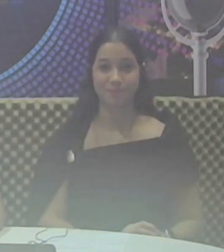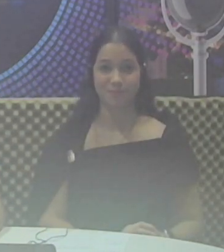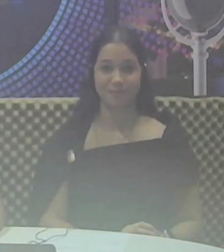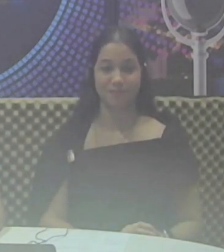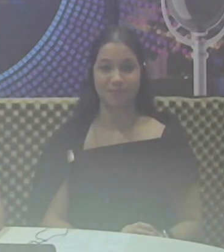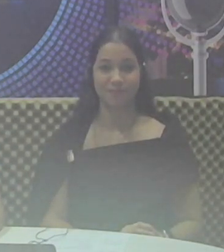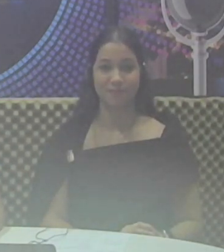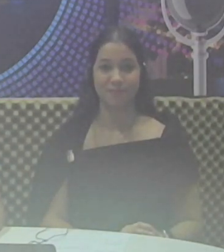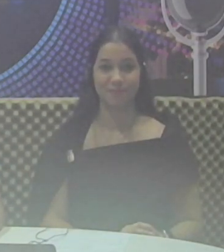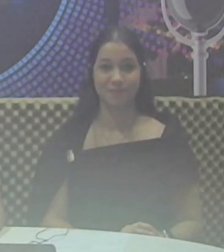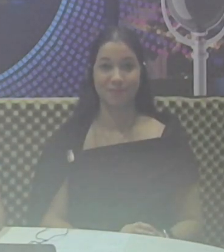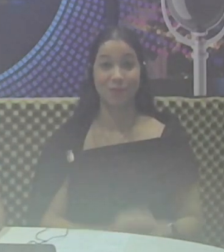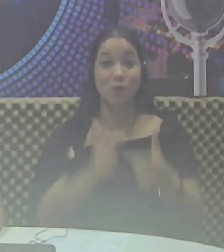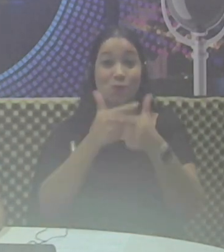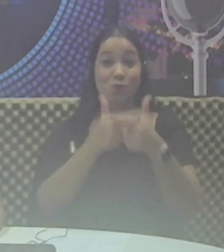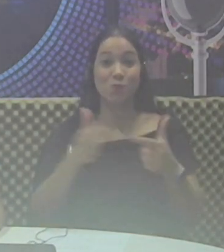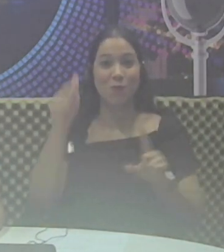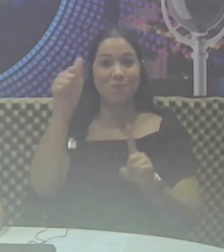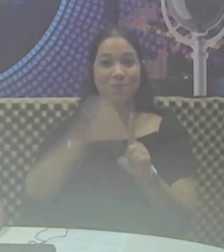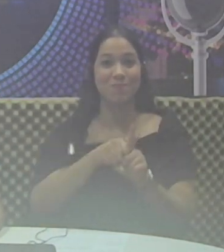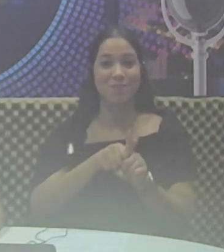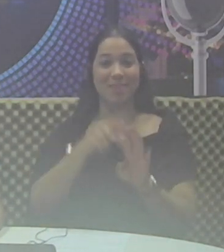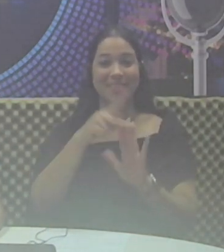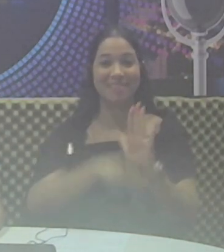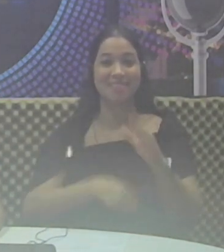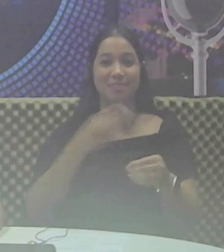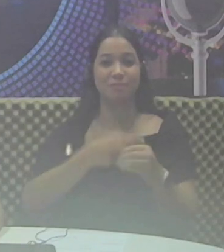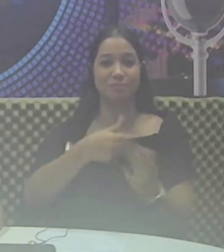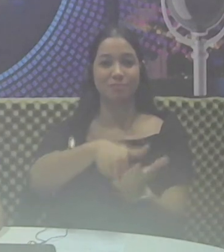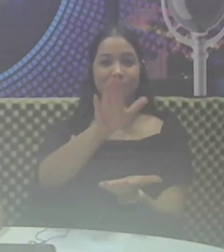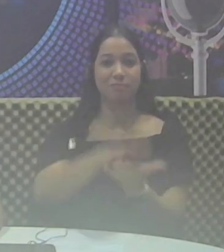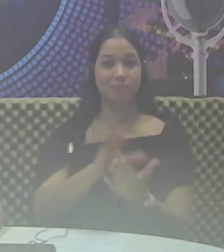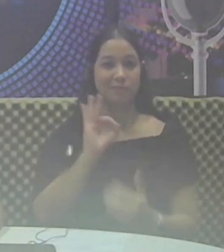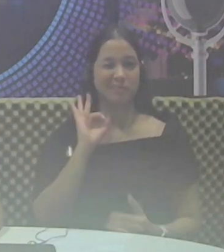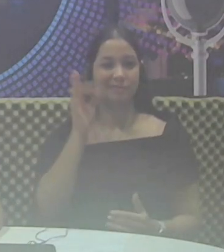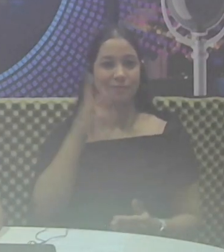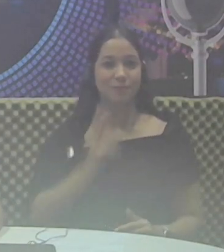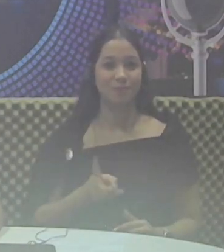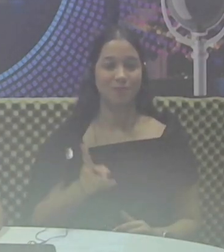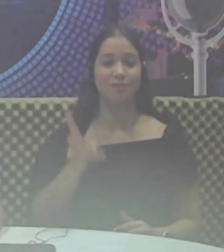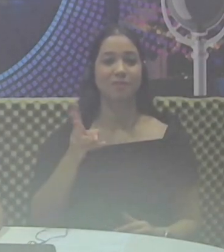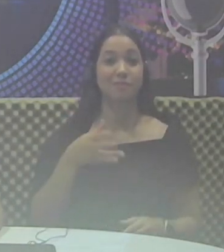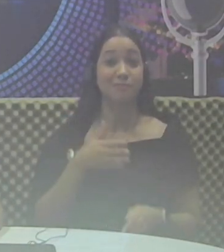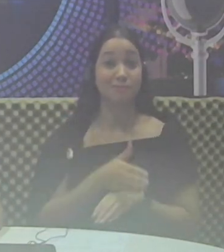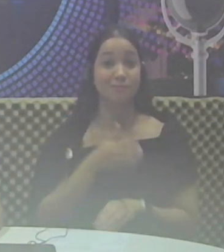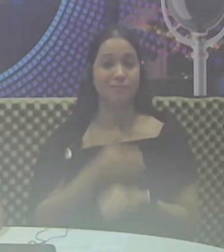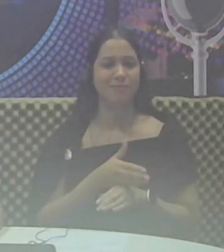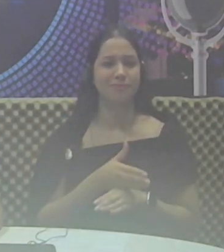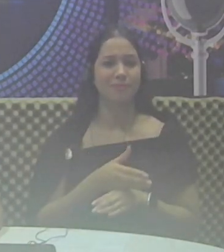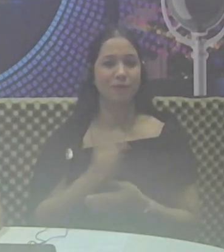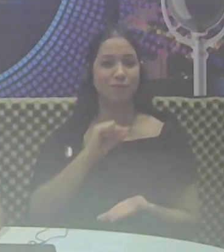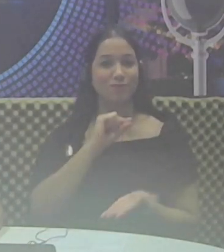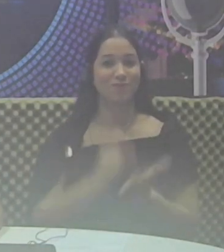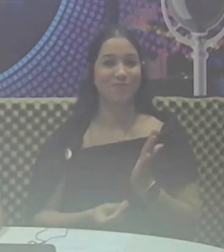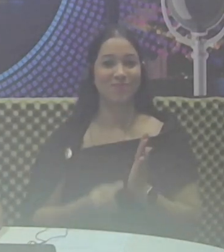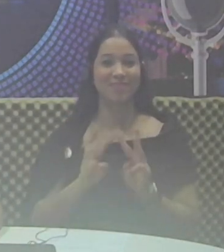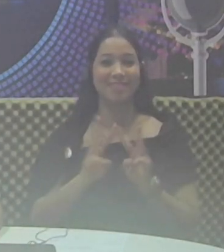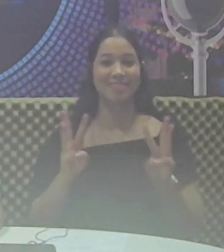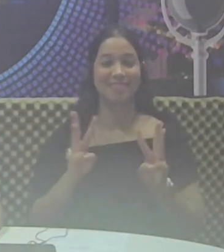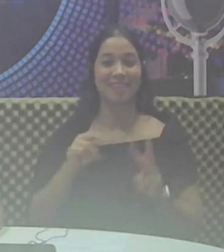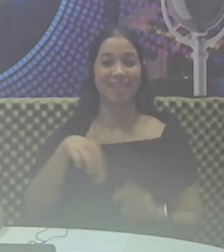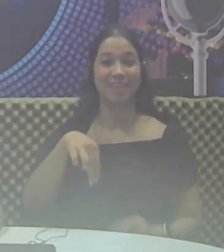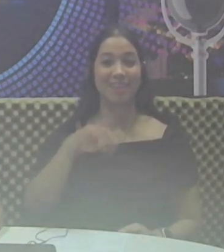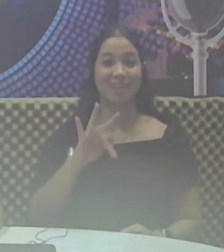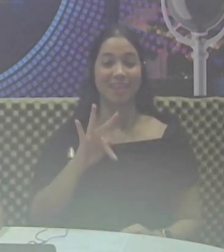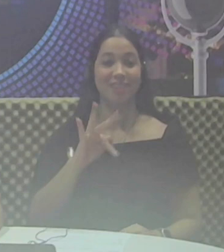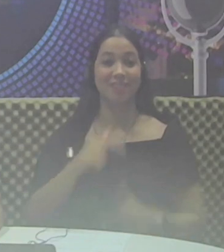notícias. Os sorteios mensais do programa municipal Nota Certa continuam. Para participar, basta estar cadastrado na página de notas fiscais